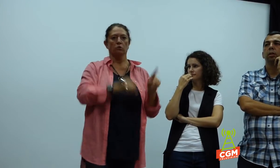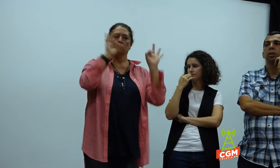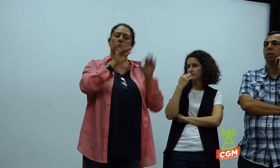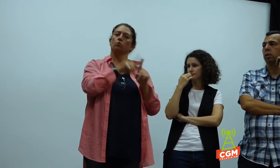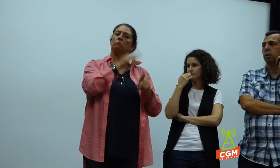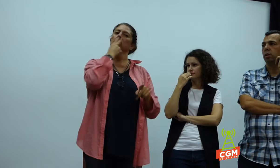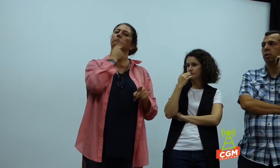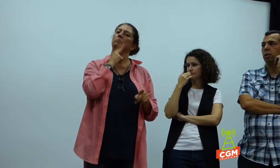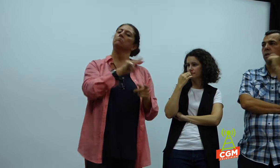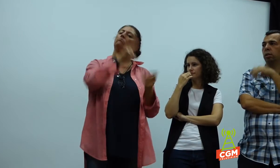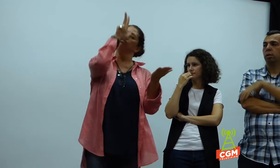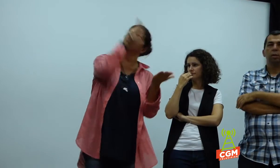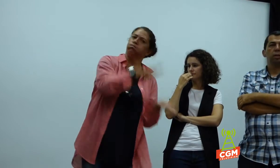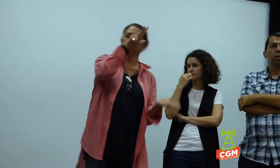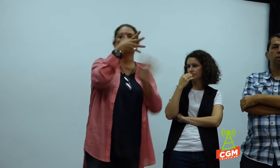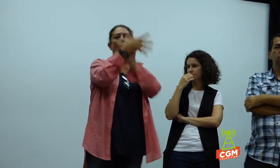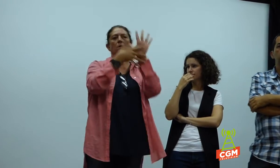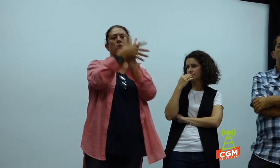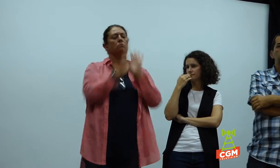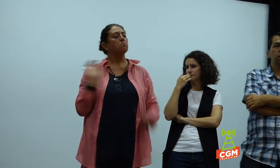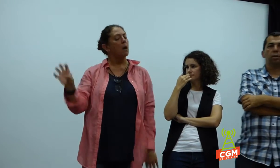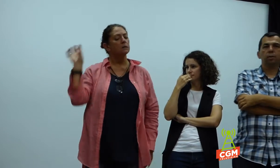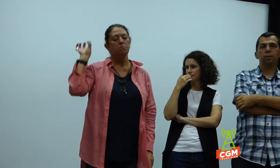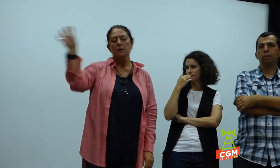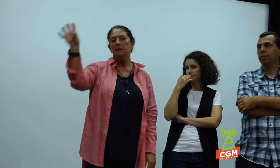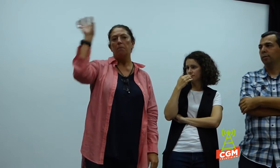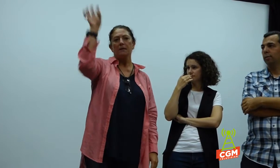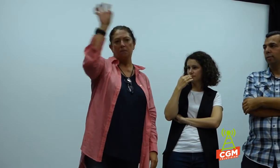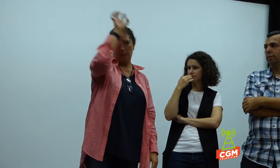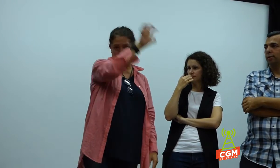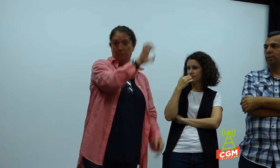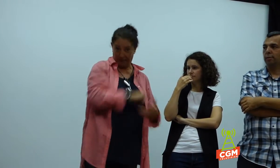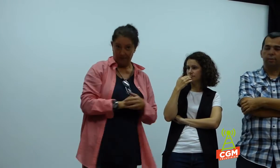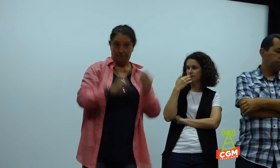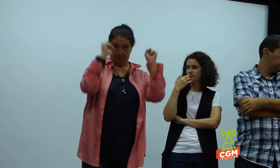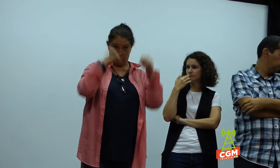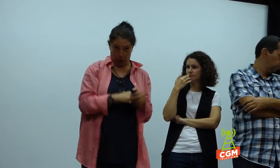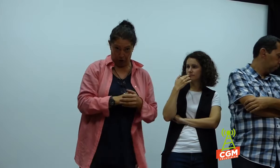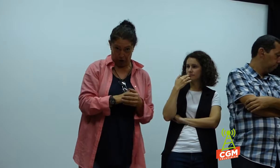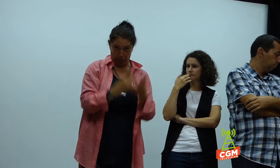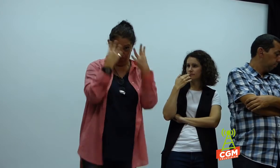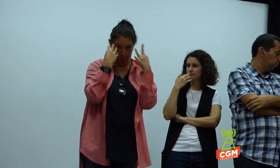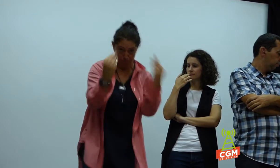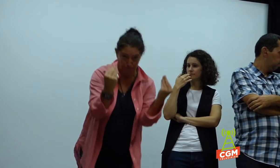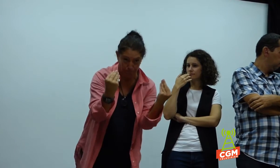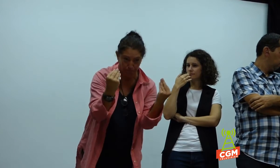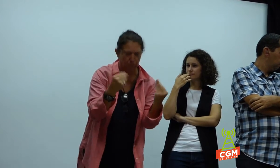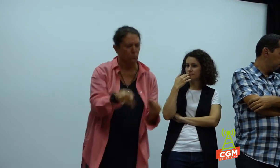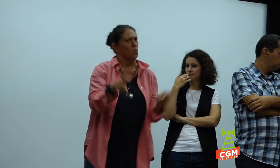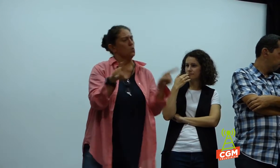es una promesa que se han comprometido en Europa de implantar la lengua de signos en todos los países. No sé si me